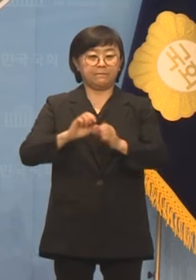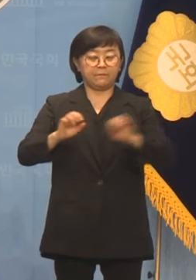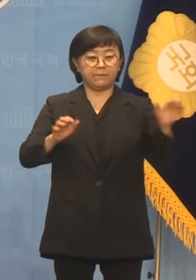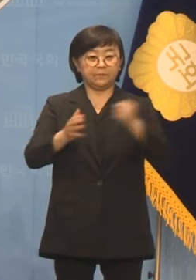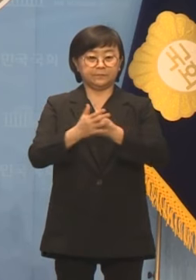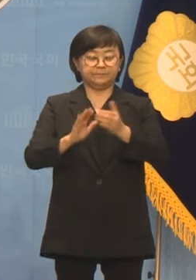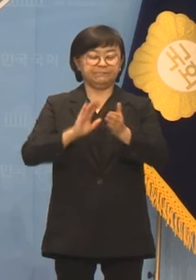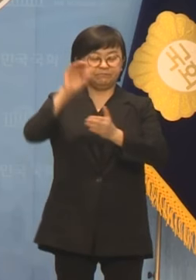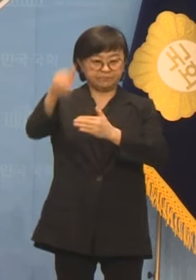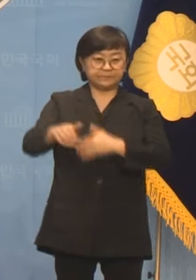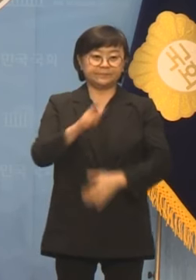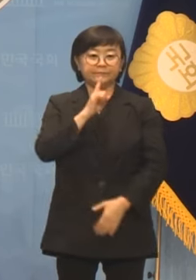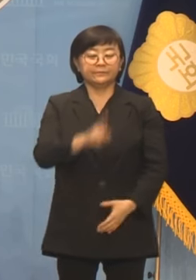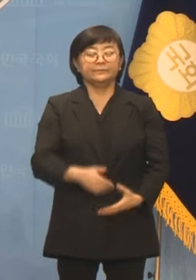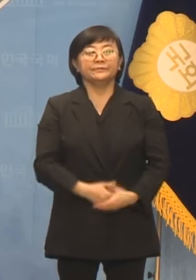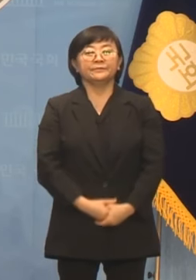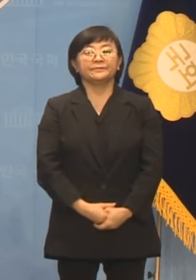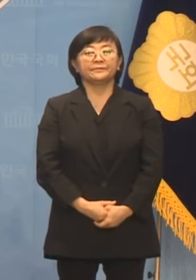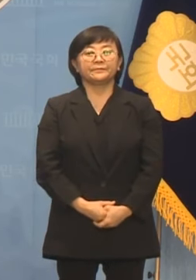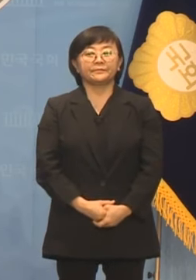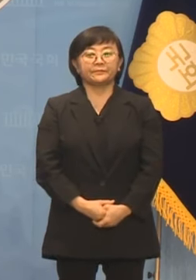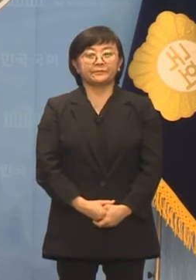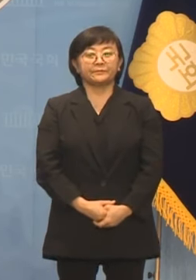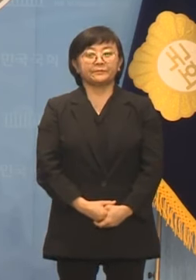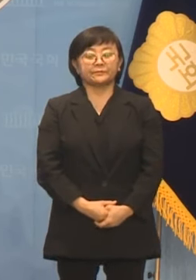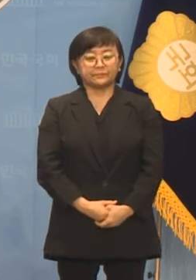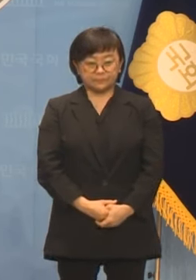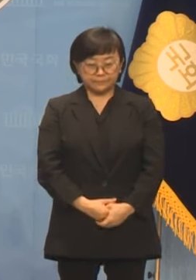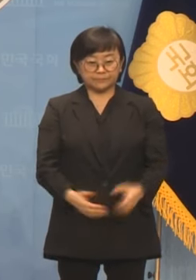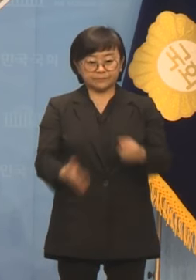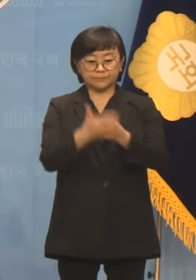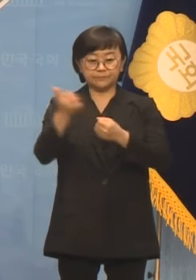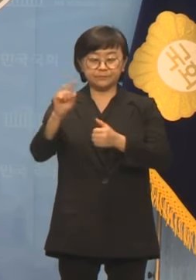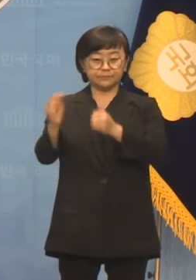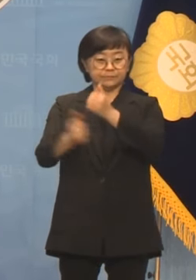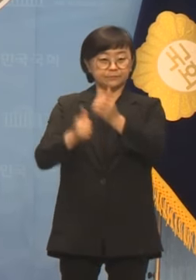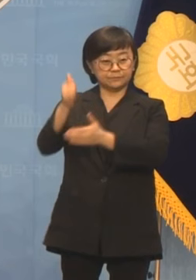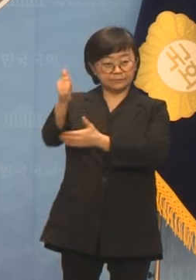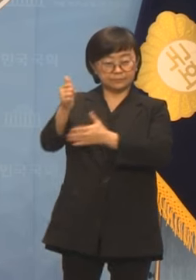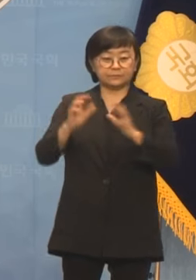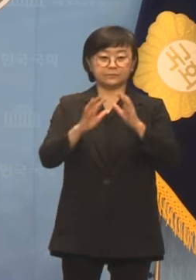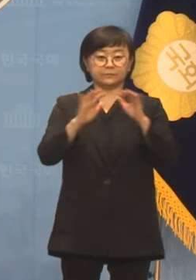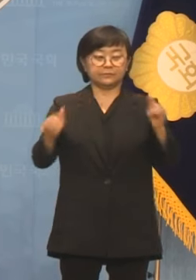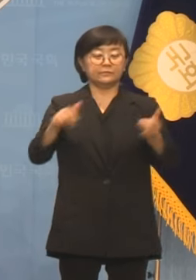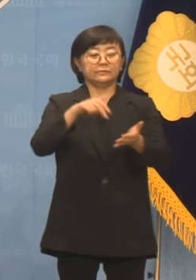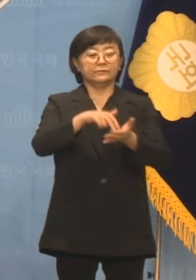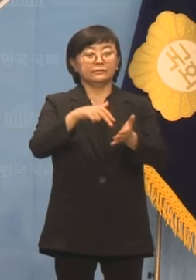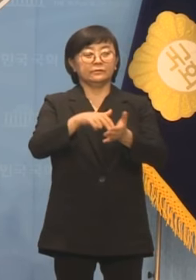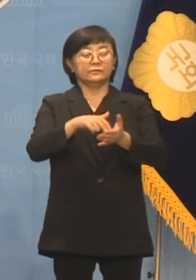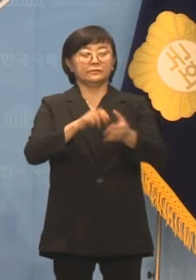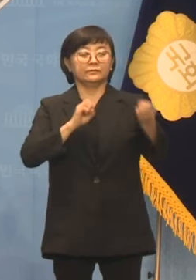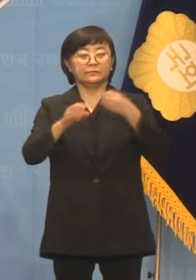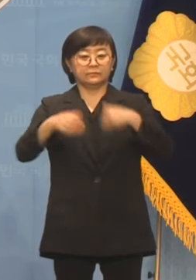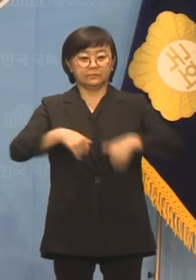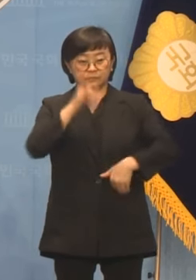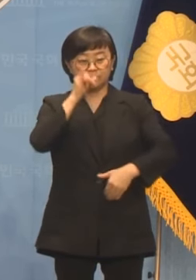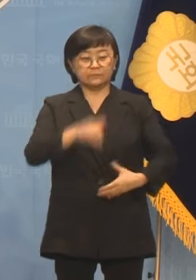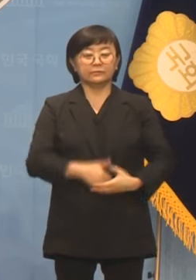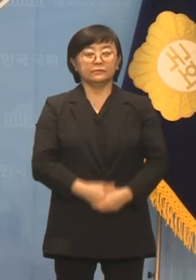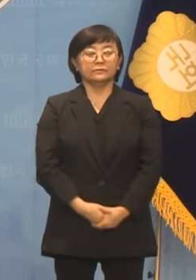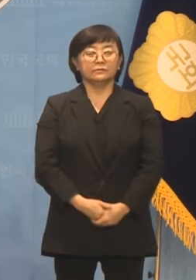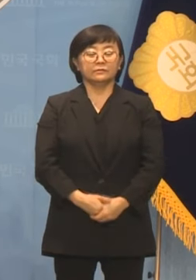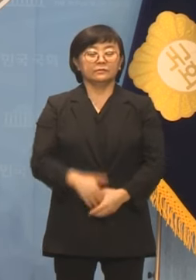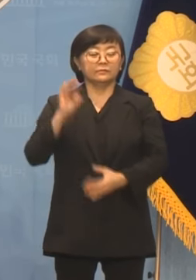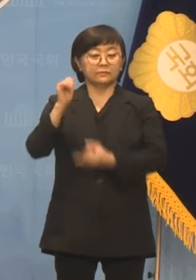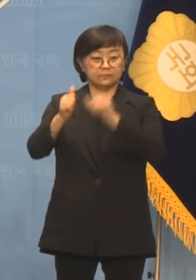결말로 치닫지 않겠습니까? 그러므로 한동훈 비대위원장은 국민들 앞에 답하십시오.